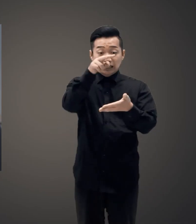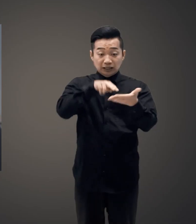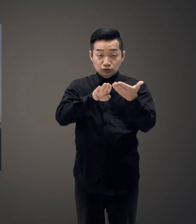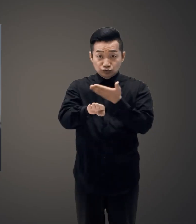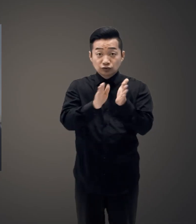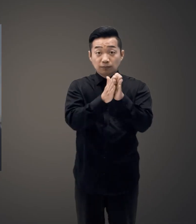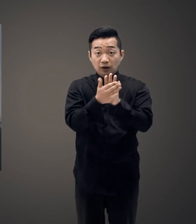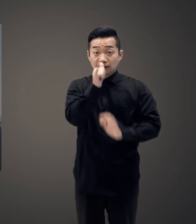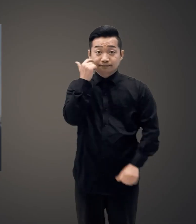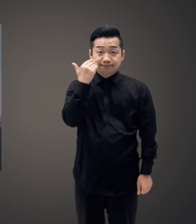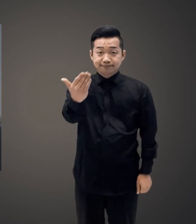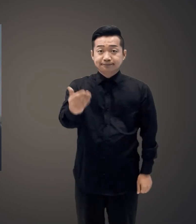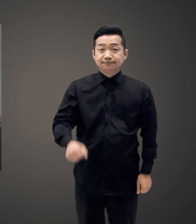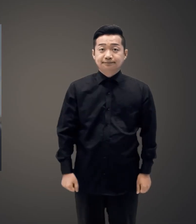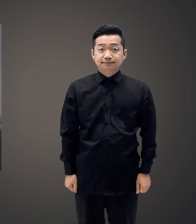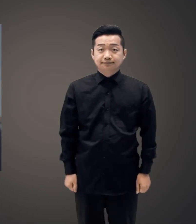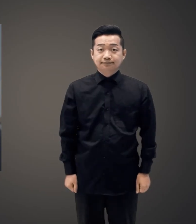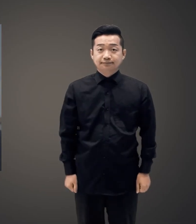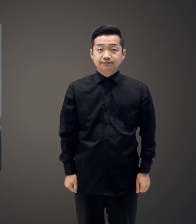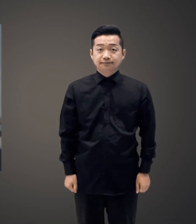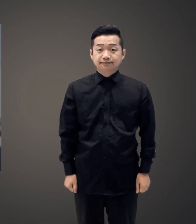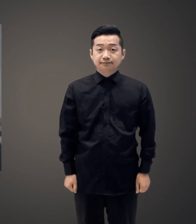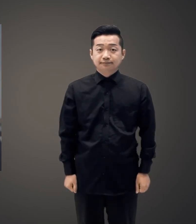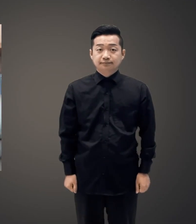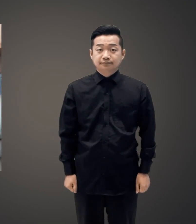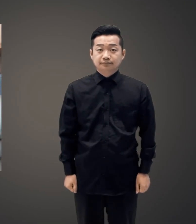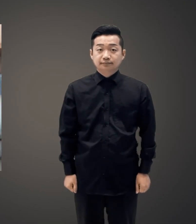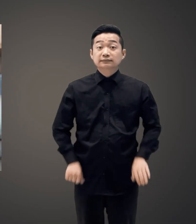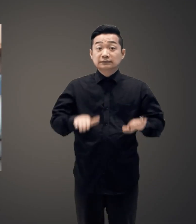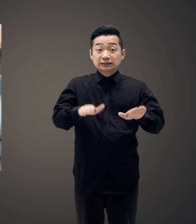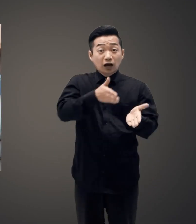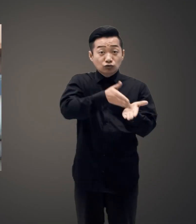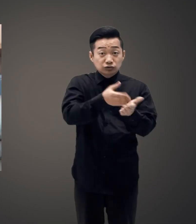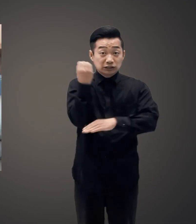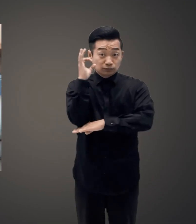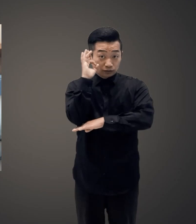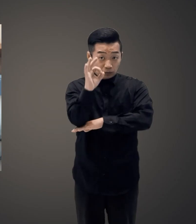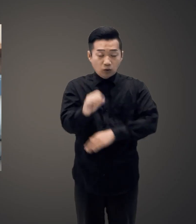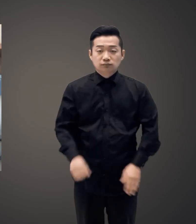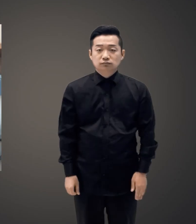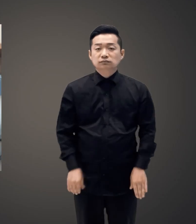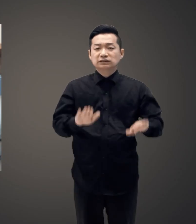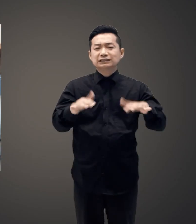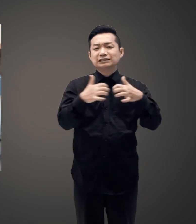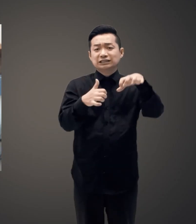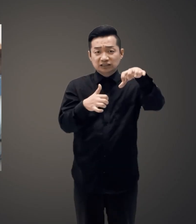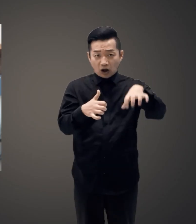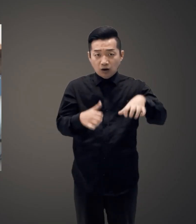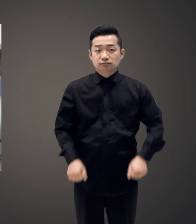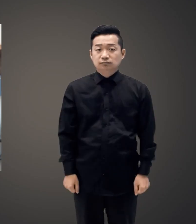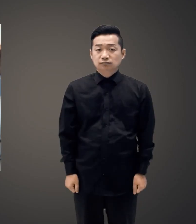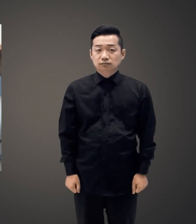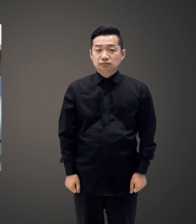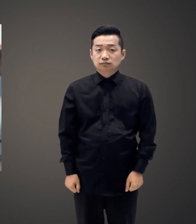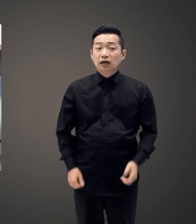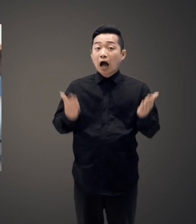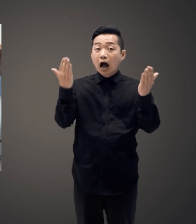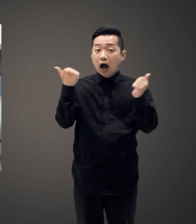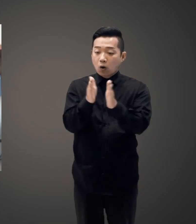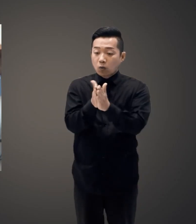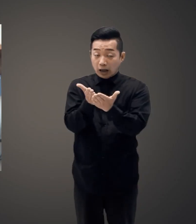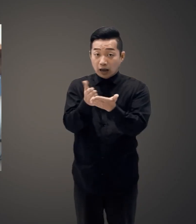책을 읽고 달라진 점이 있으실까요? 이제는 뉴스나 신문에서 보는 현재의 분쟁 지역, 그리고